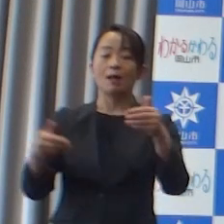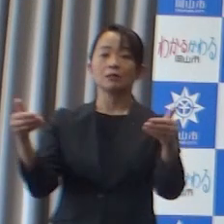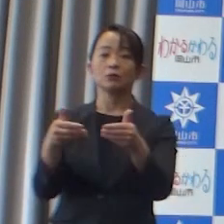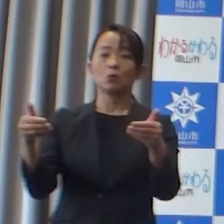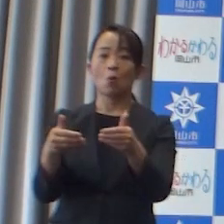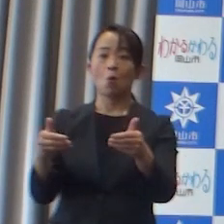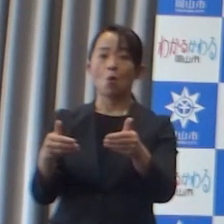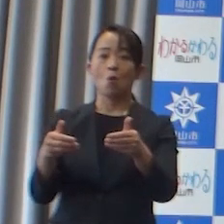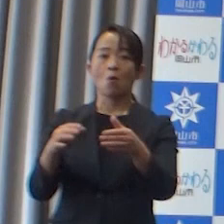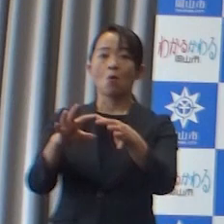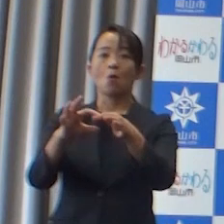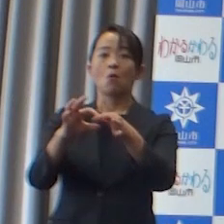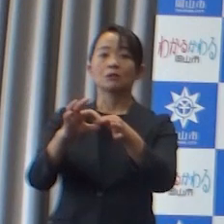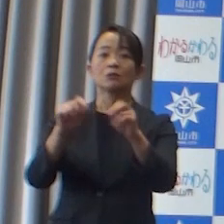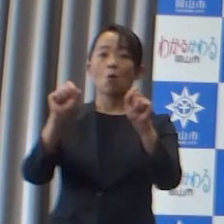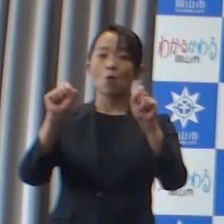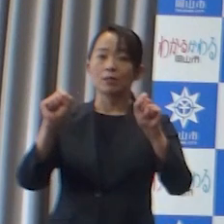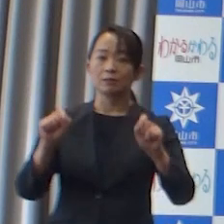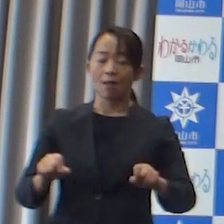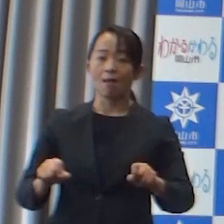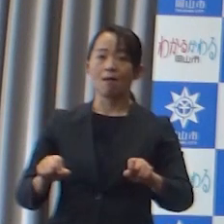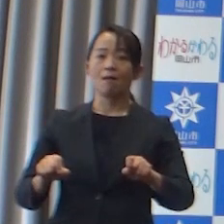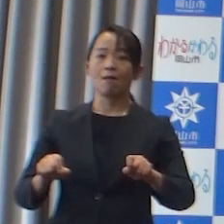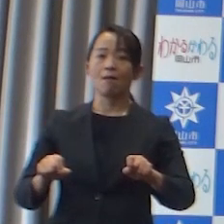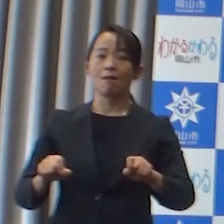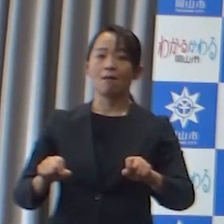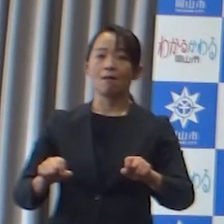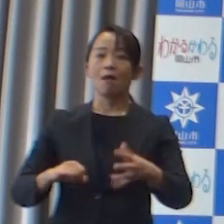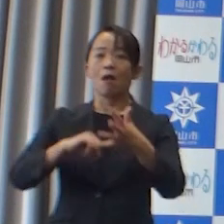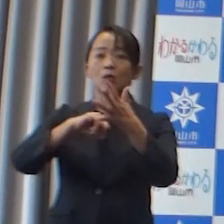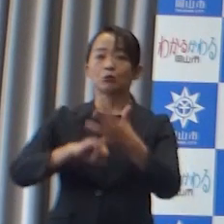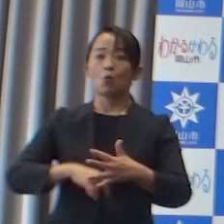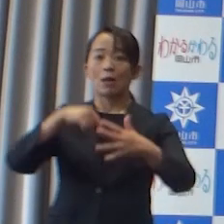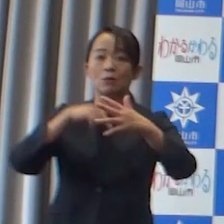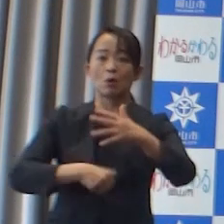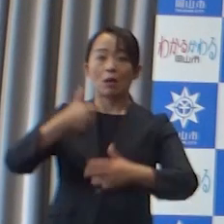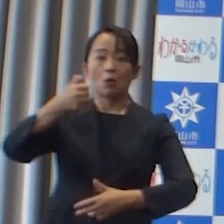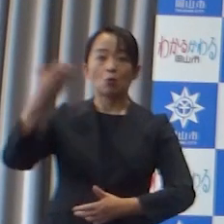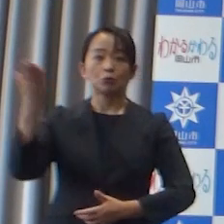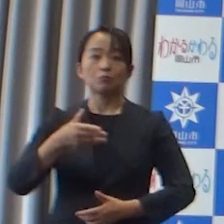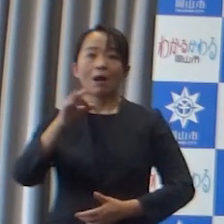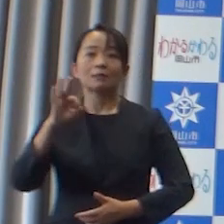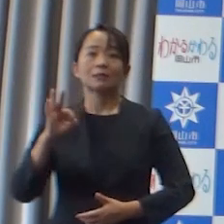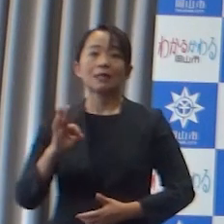担 50% というものを条例で一律に決め